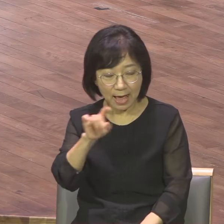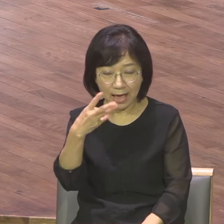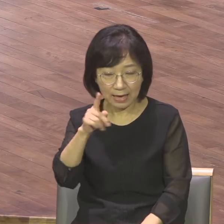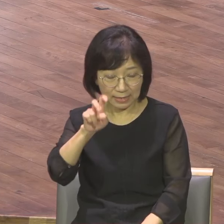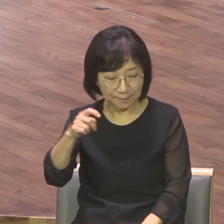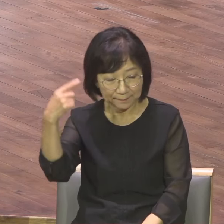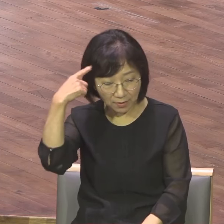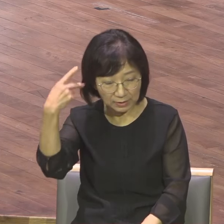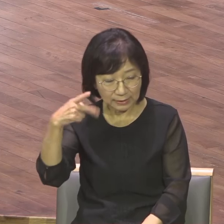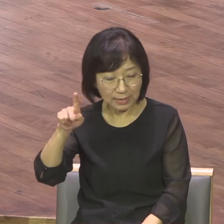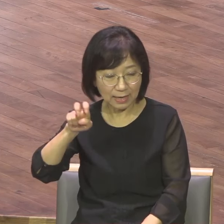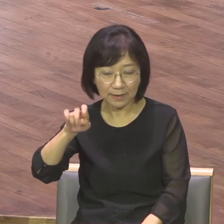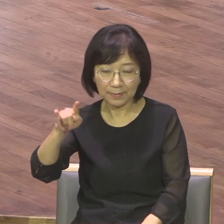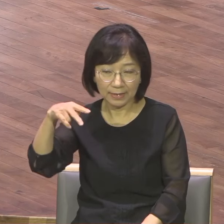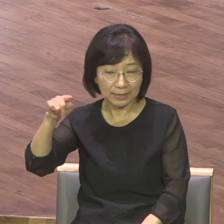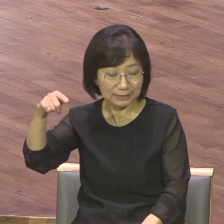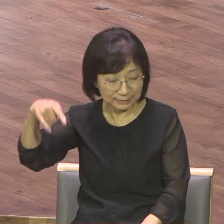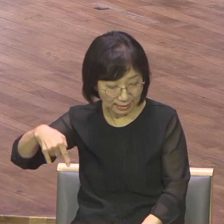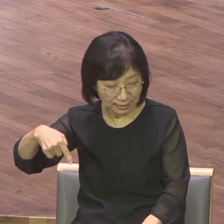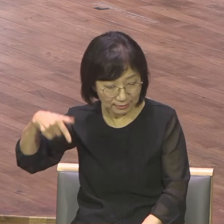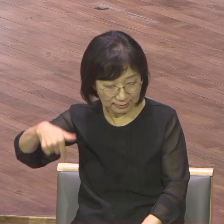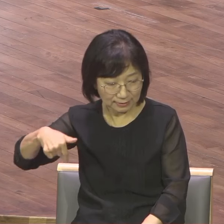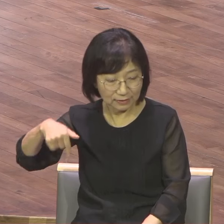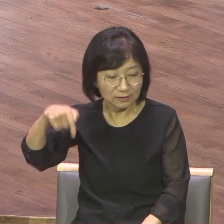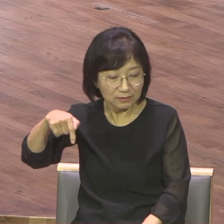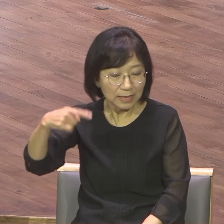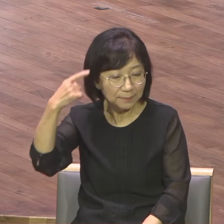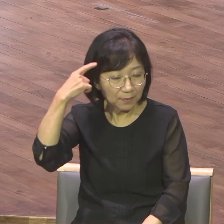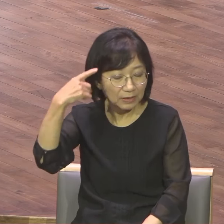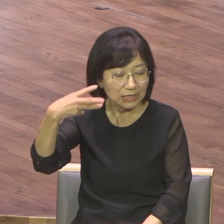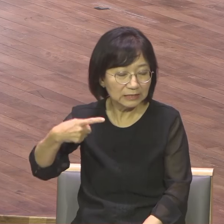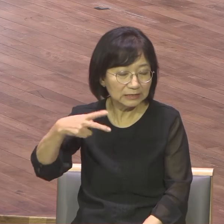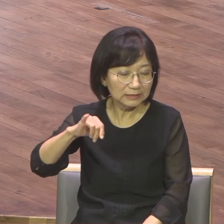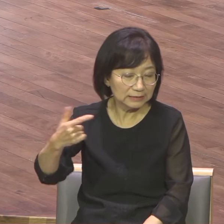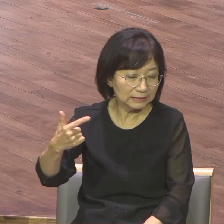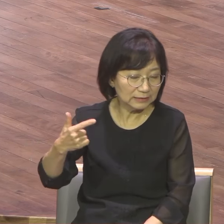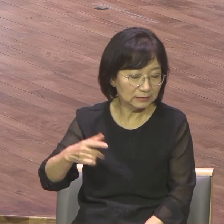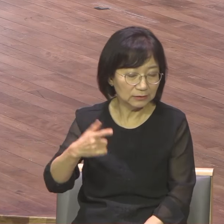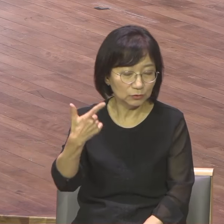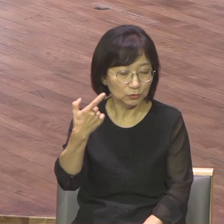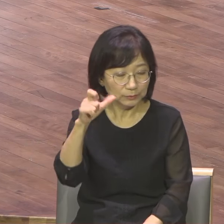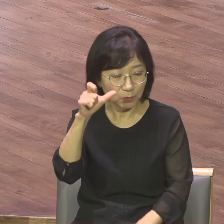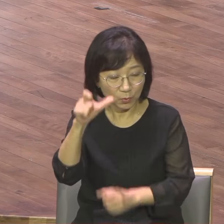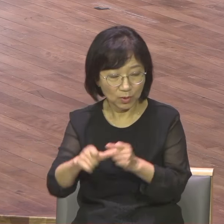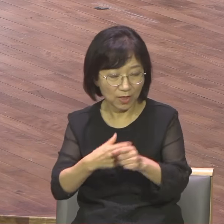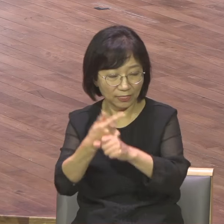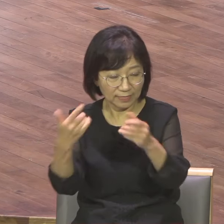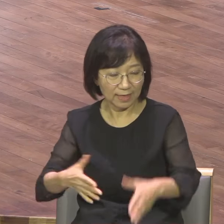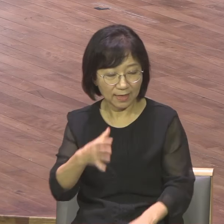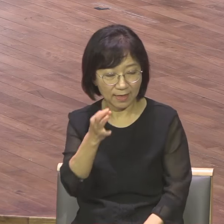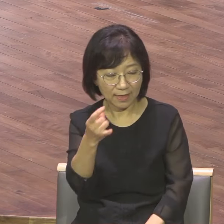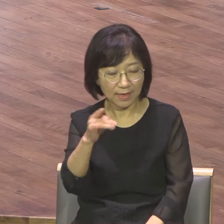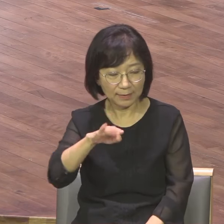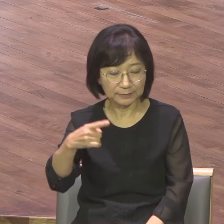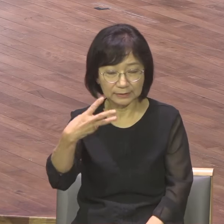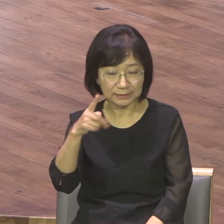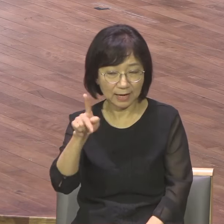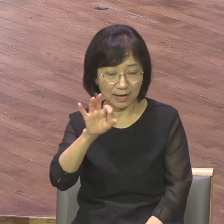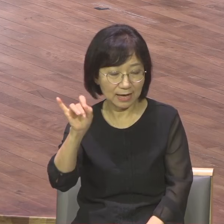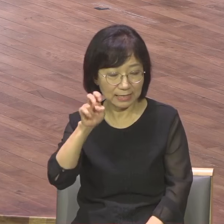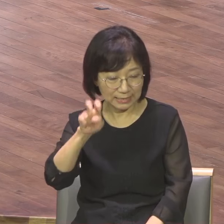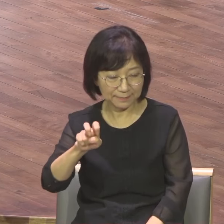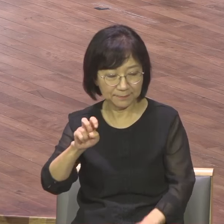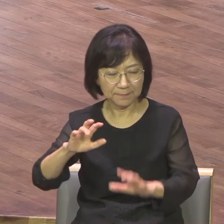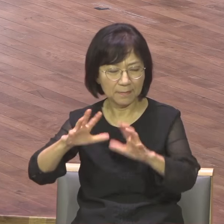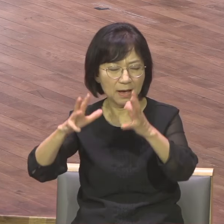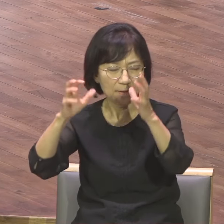아람의 머리는 다메섹이요 다메섹의 머리는 느신이며 65년 내에 에브라임이 패망하여 다시는 나라를